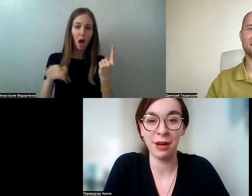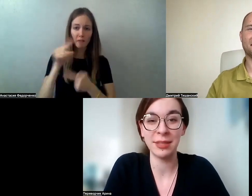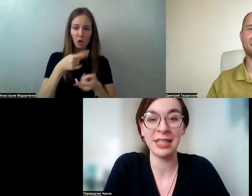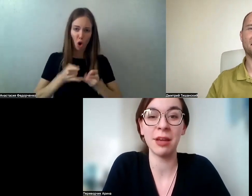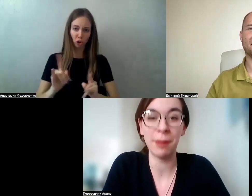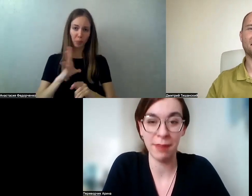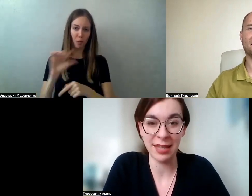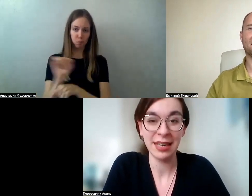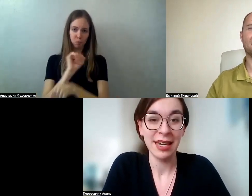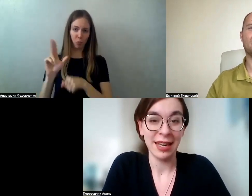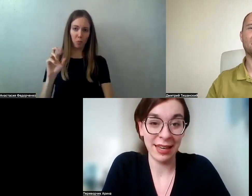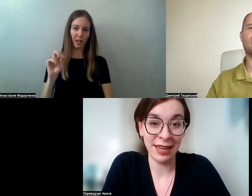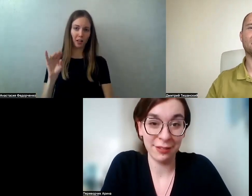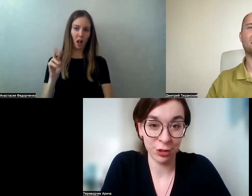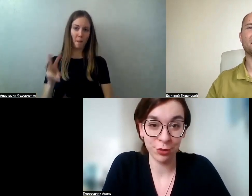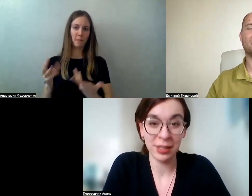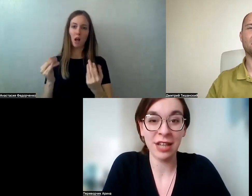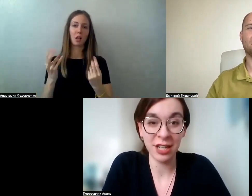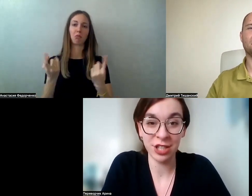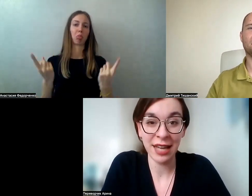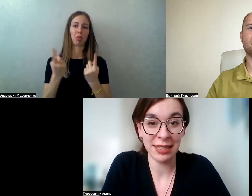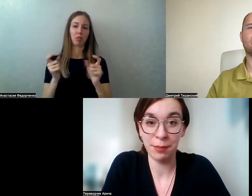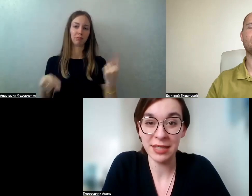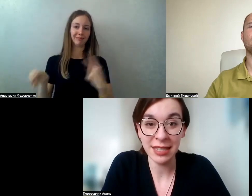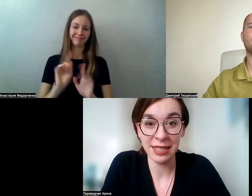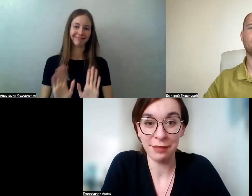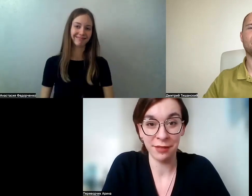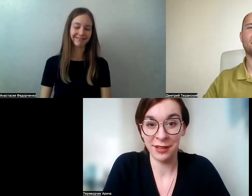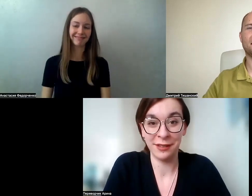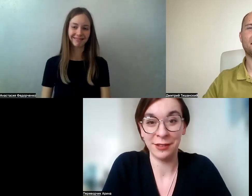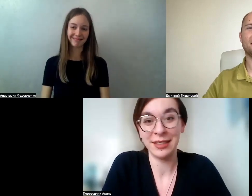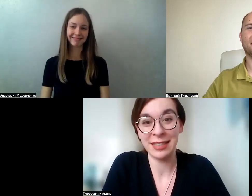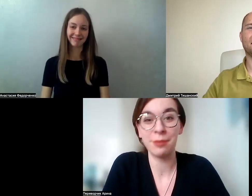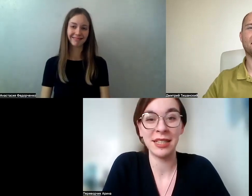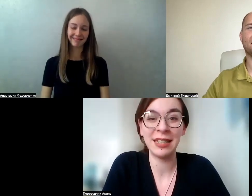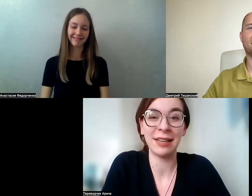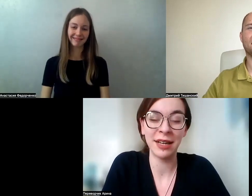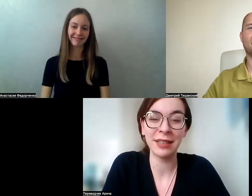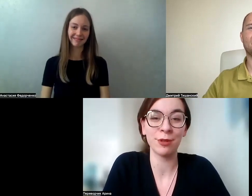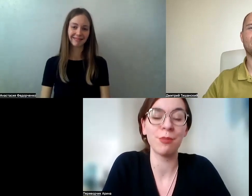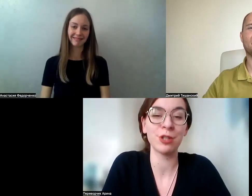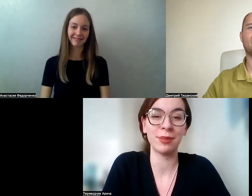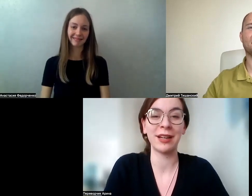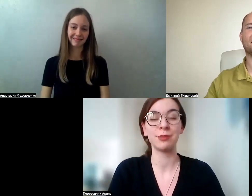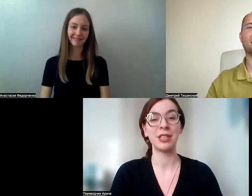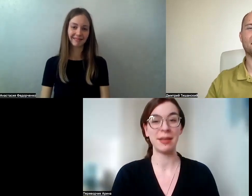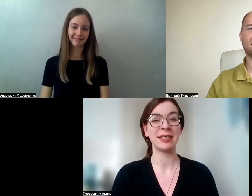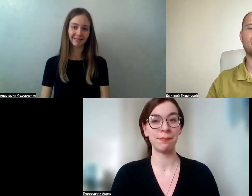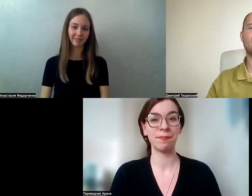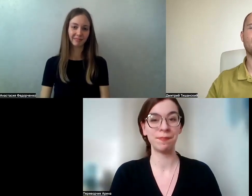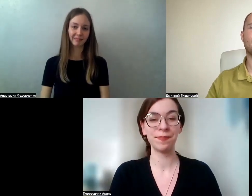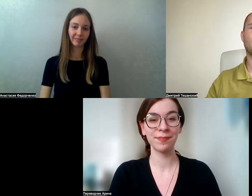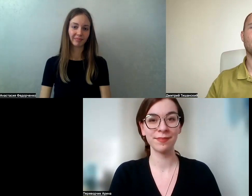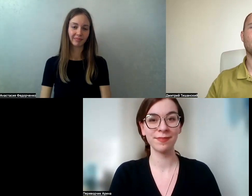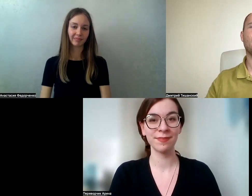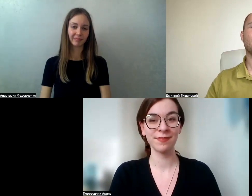помогает вам идти к своей победе. И вы что, каждый рождается победителем? На самом деле нет, мы просто можем к этому стремиться.